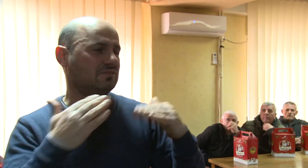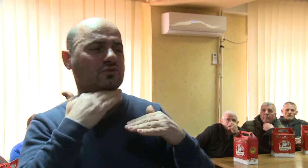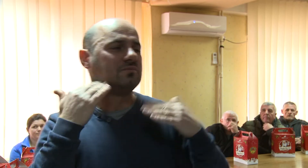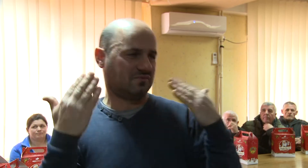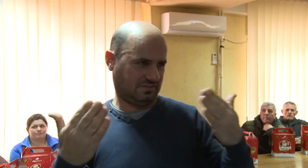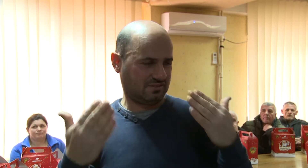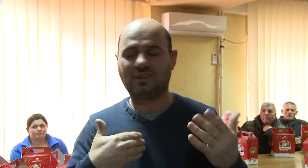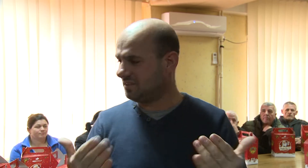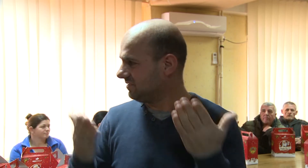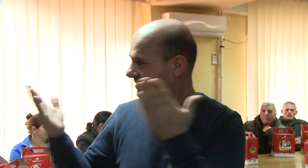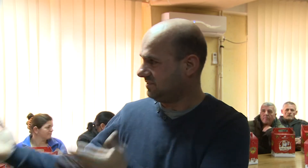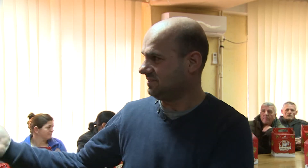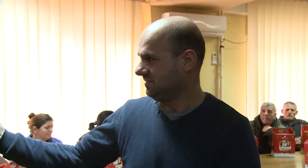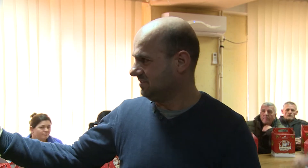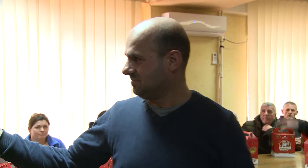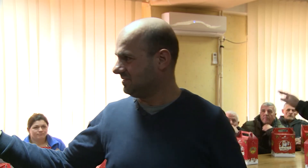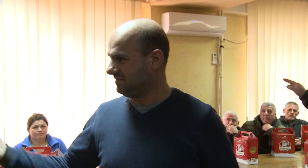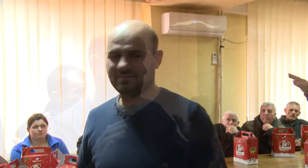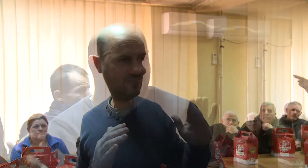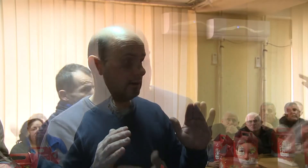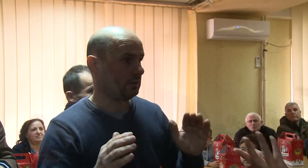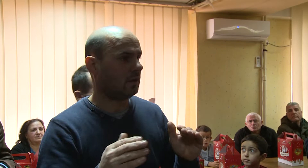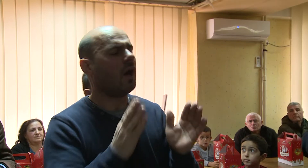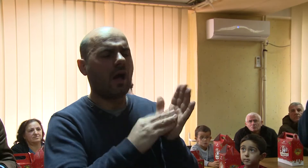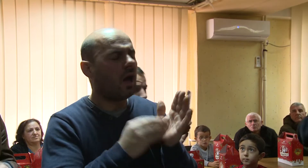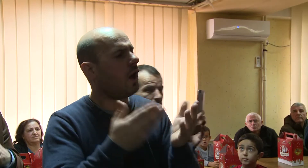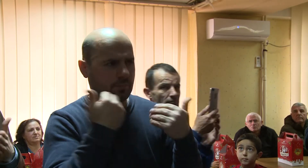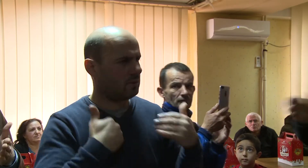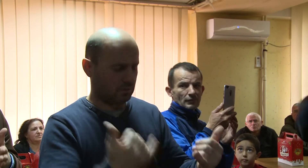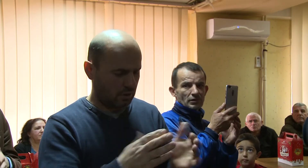Do më thonë falenderit shumë për dhuratë.